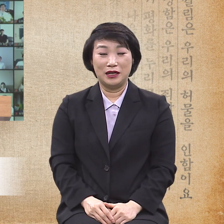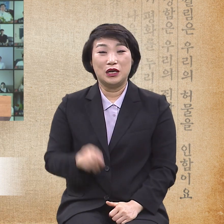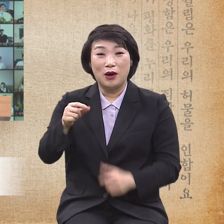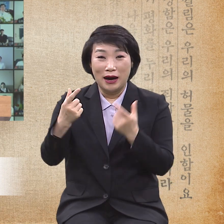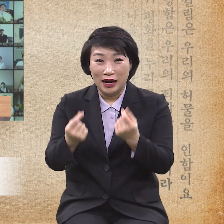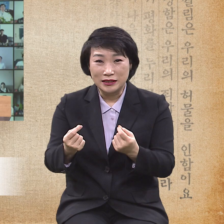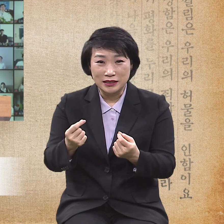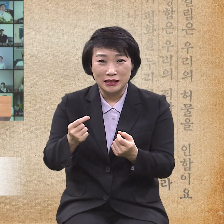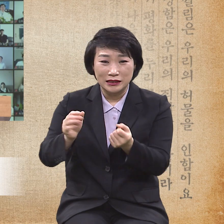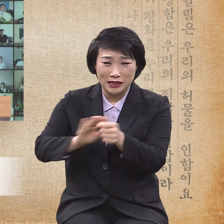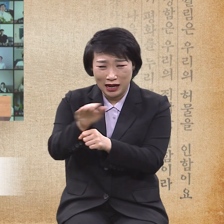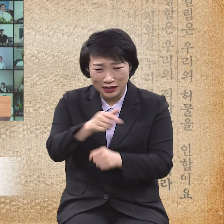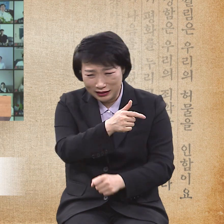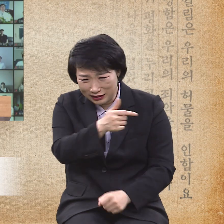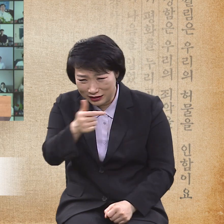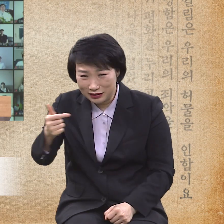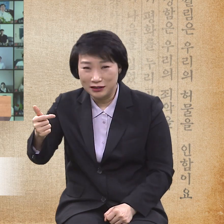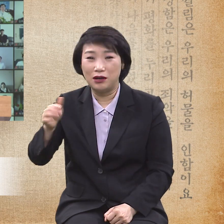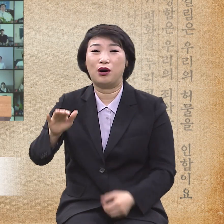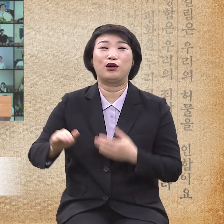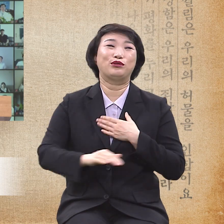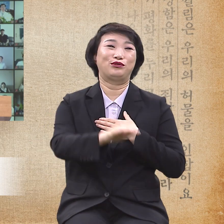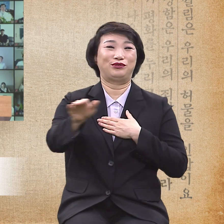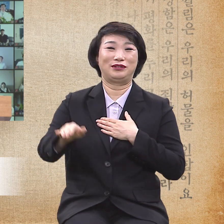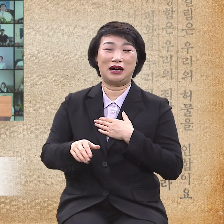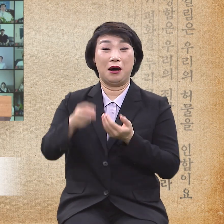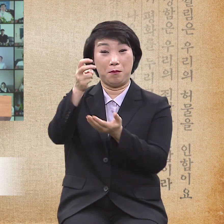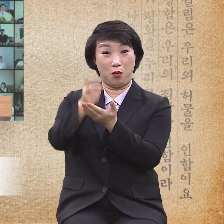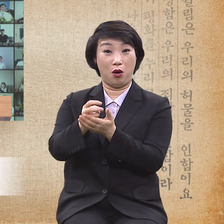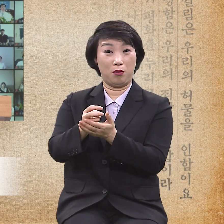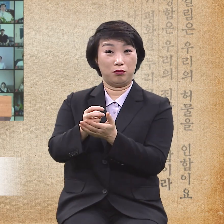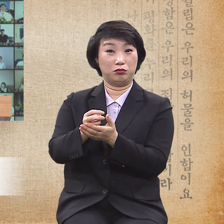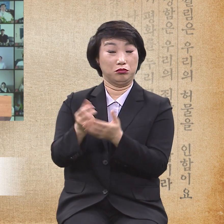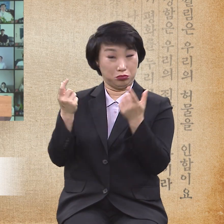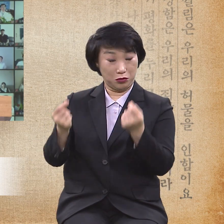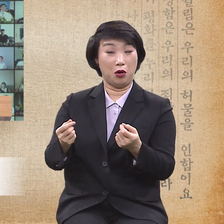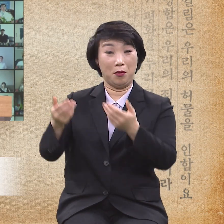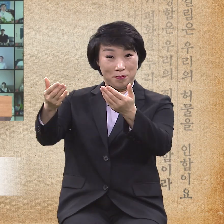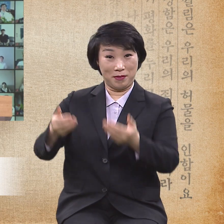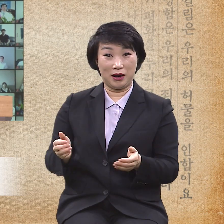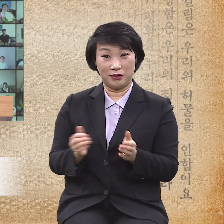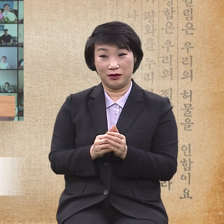이렇게 어마어마한 사랑을 우리는 법적으로 받았어요.